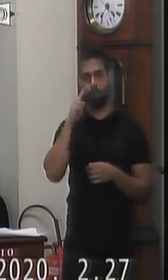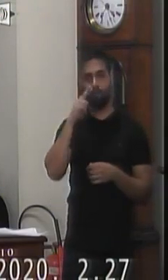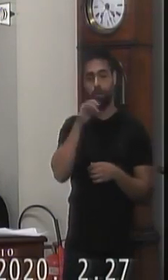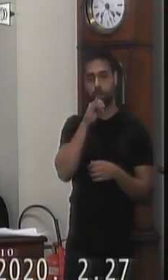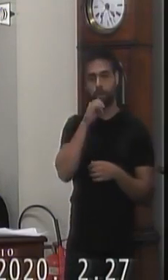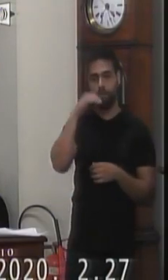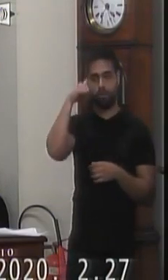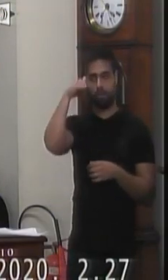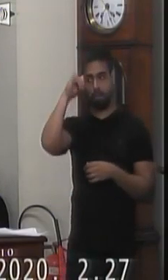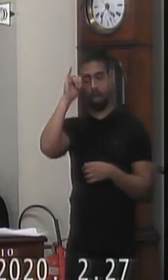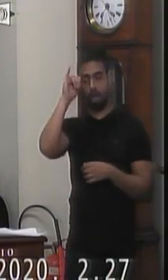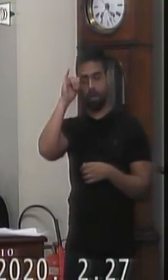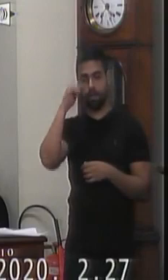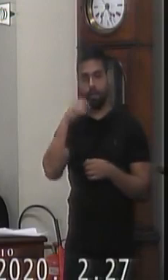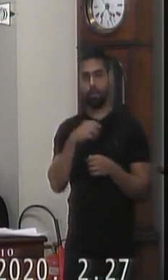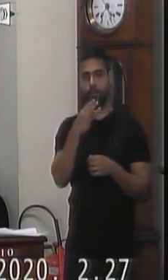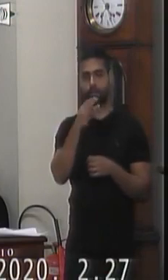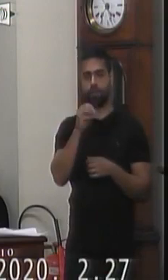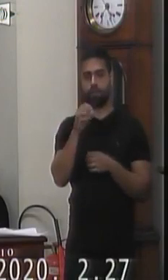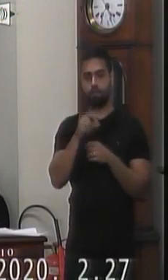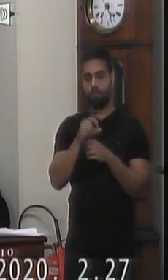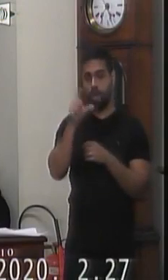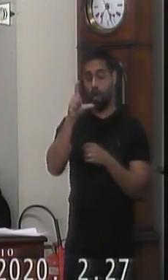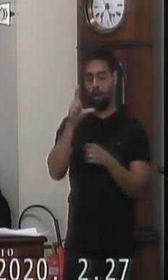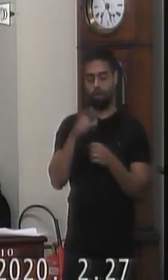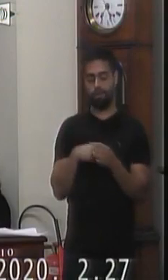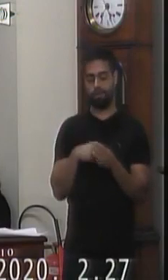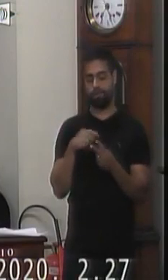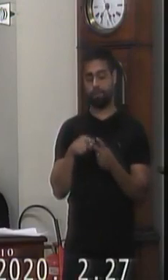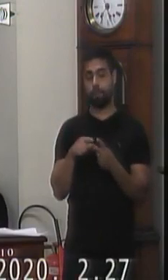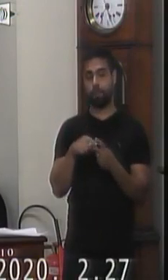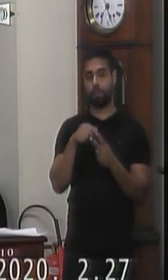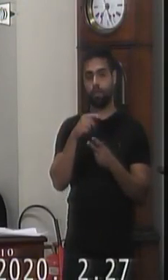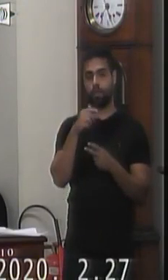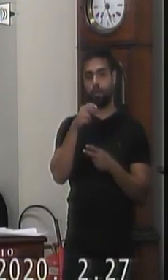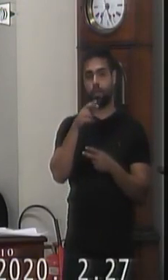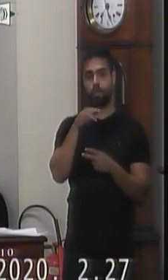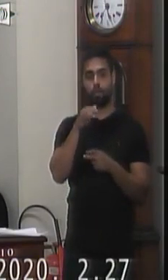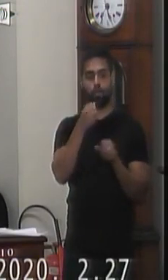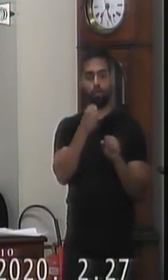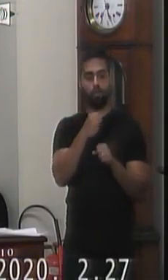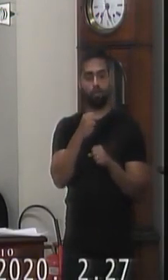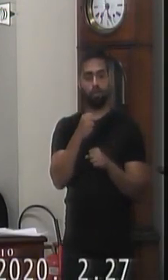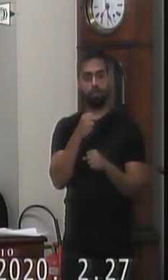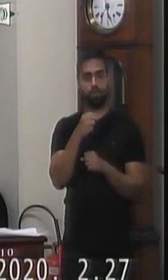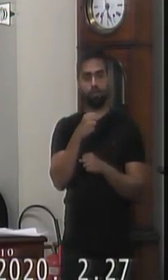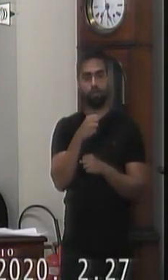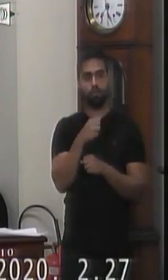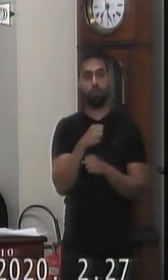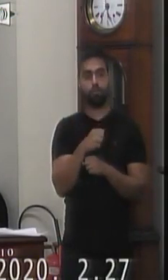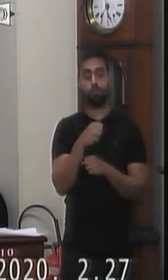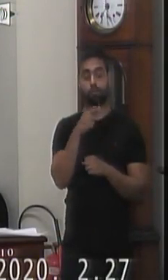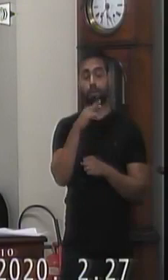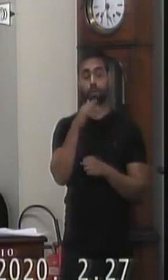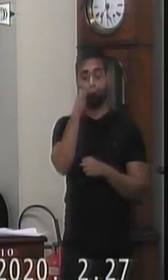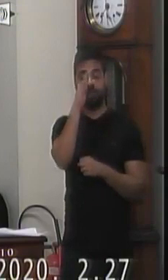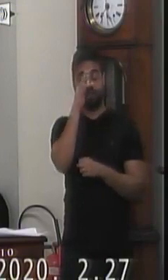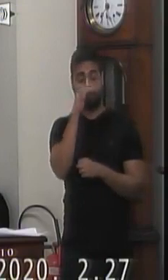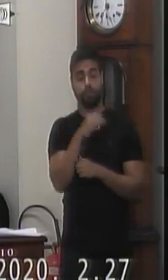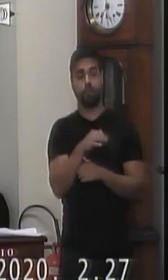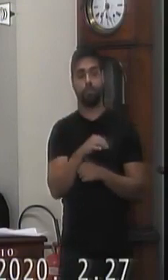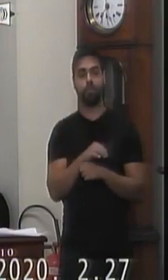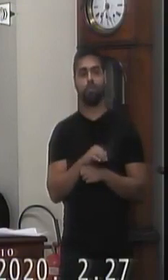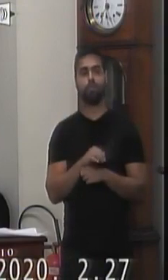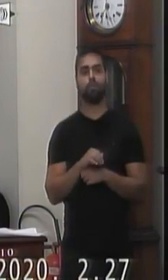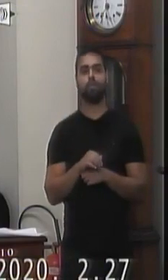Barra do Piraí, foi 30% maior. Fui ver o gasto de Rio das Flores, foi tão quanto o de Valença. Então, eu acho que a gente